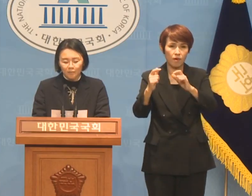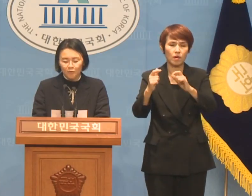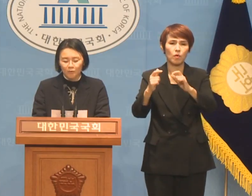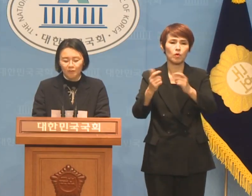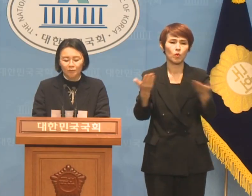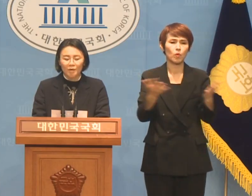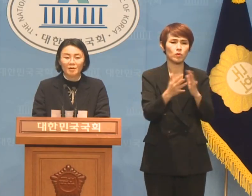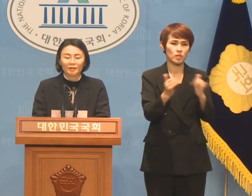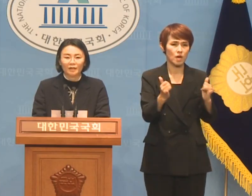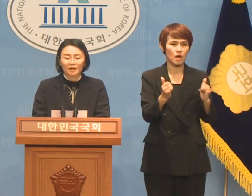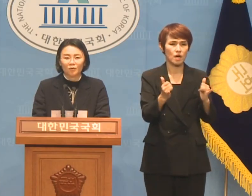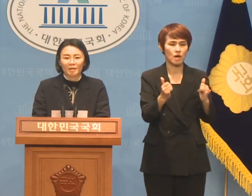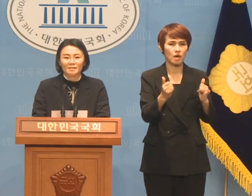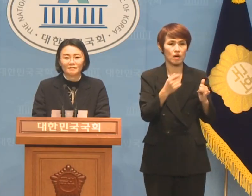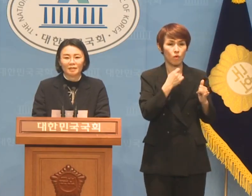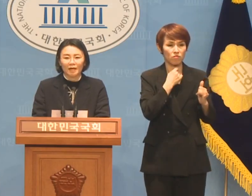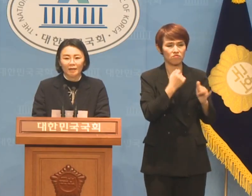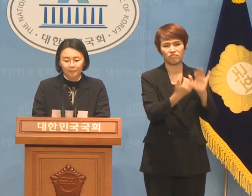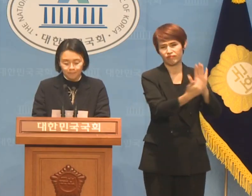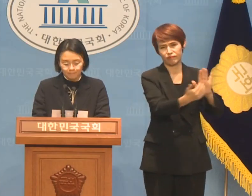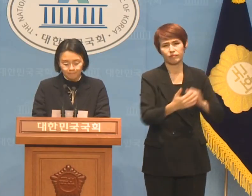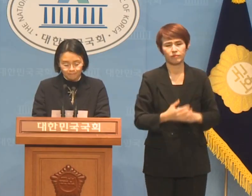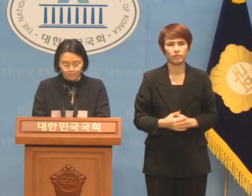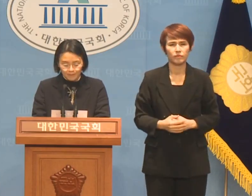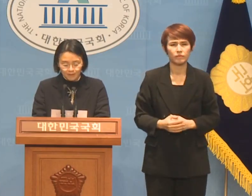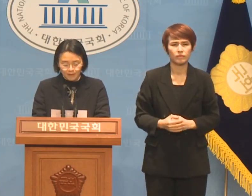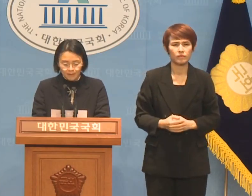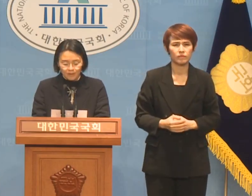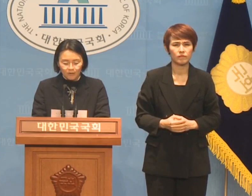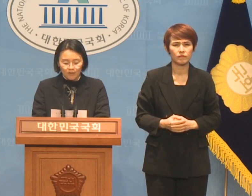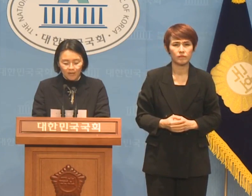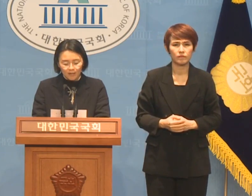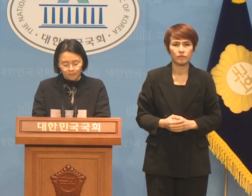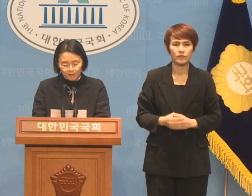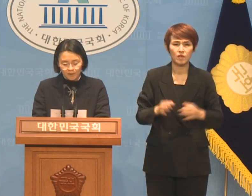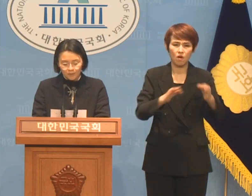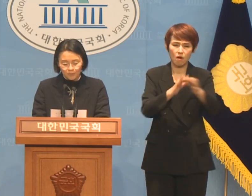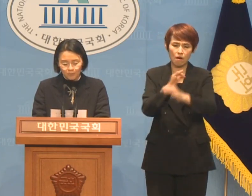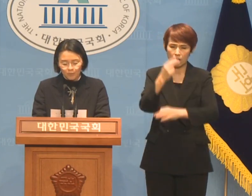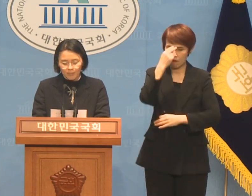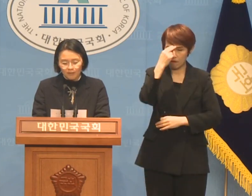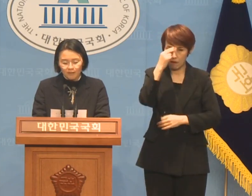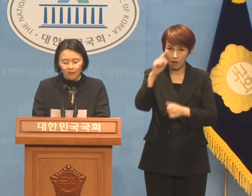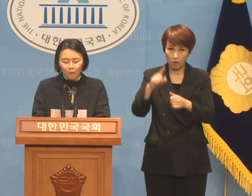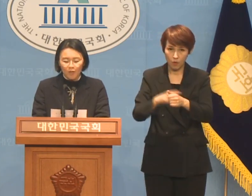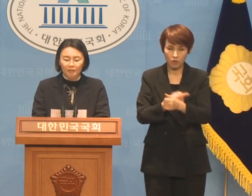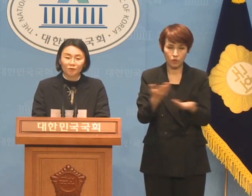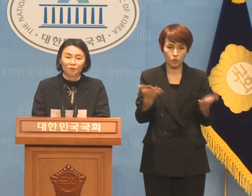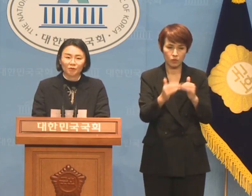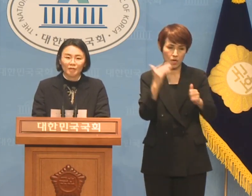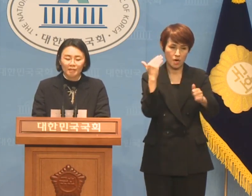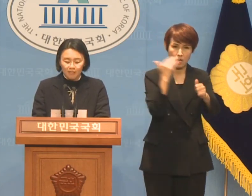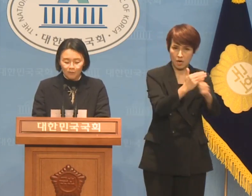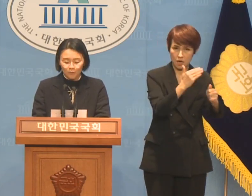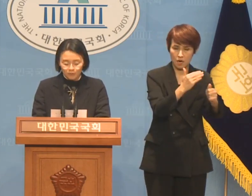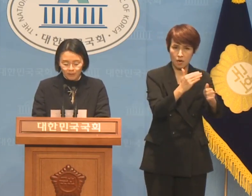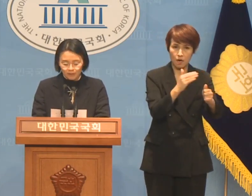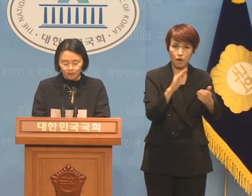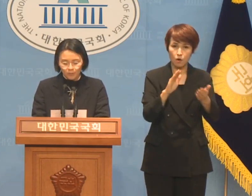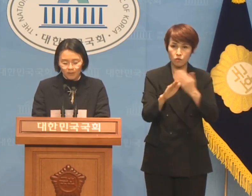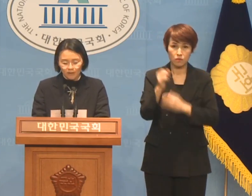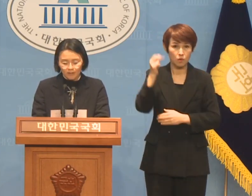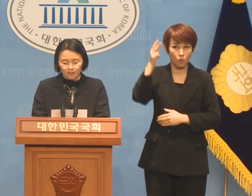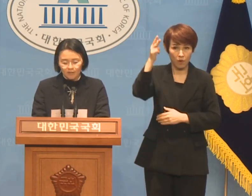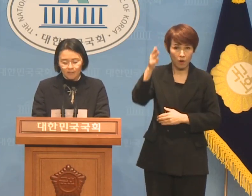노동자들의 목소리는 외면당하고 말았습니다. 경영 악화 핑계로 노동자들을 해고한 이후